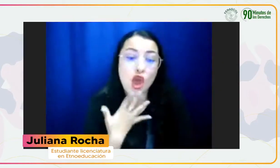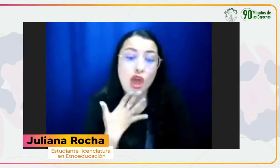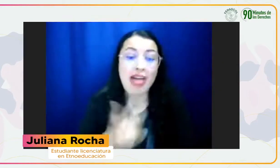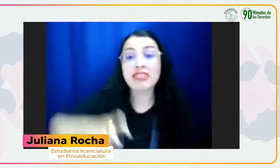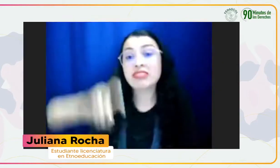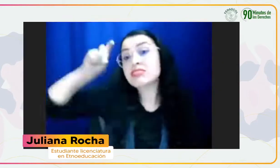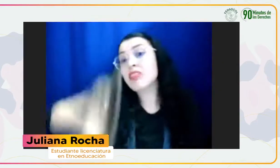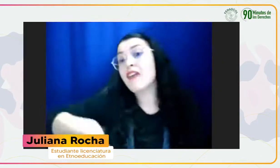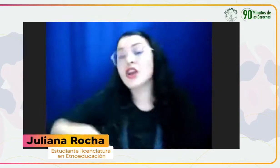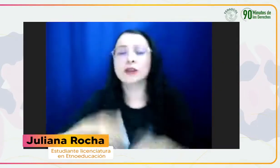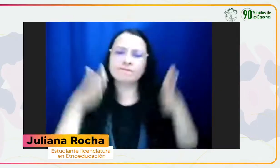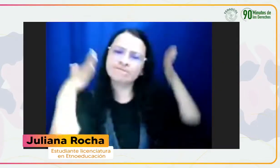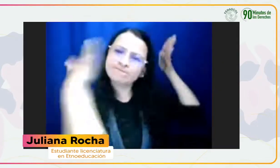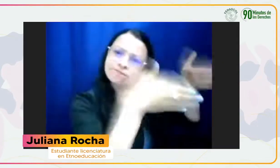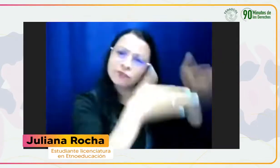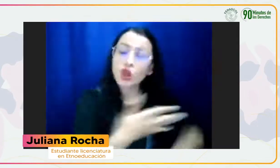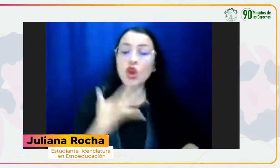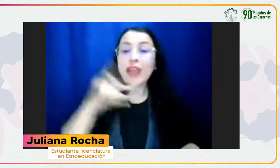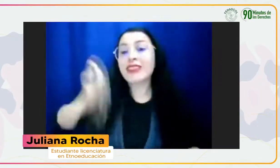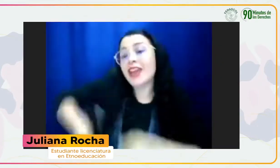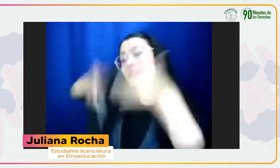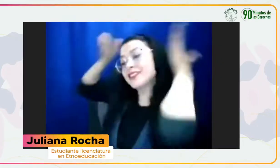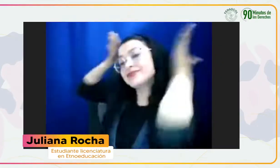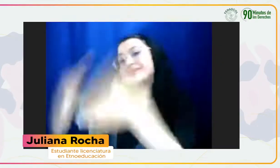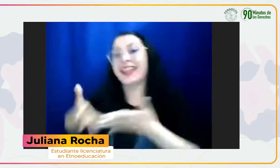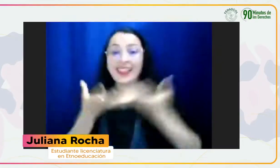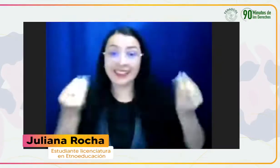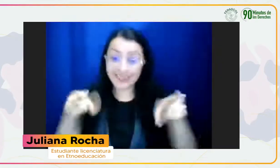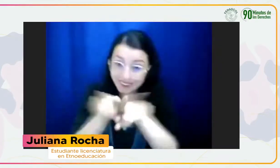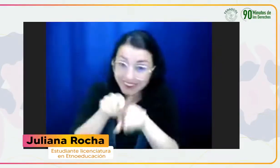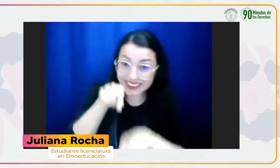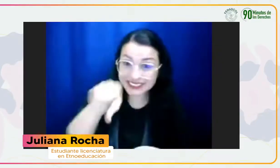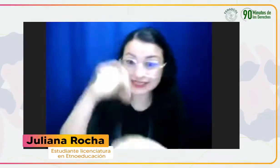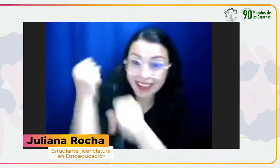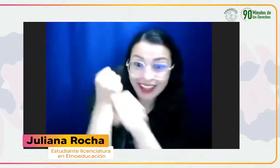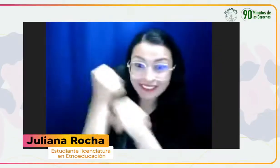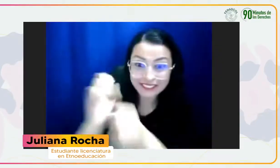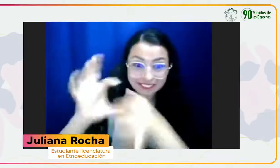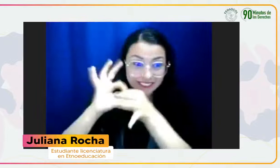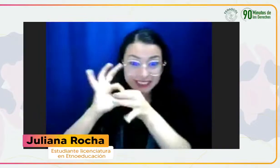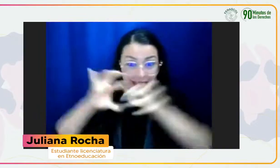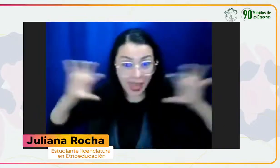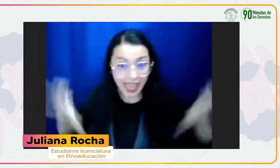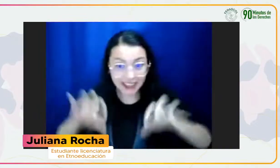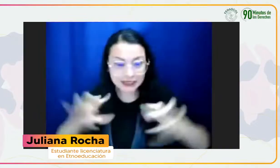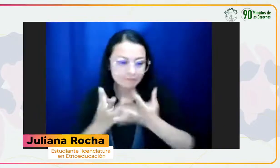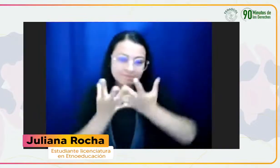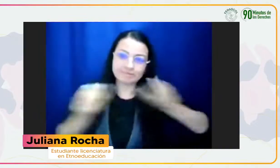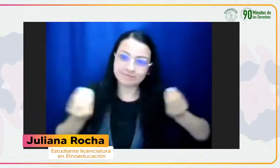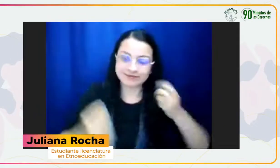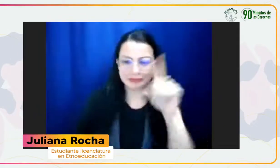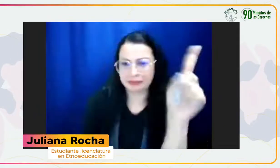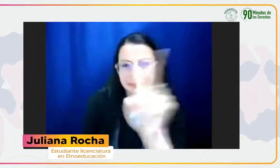¿Qué pasa ahí? No es que por determinado color nos vamos a ir. Digamos